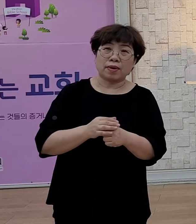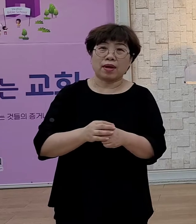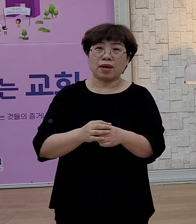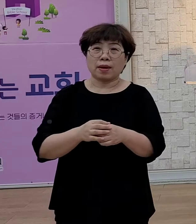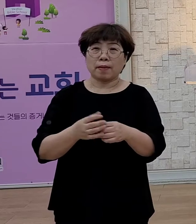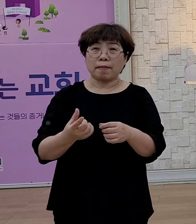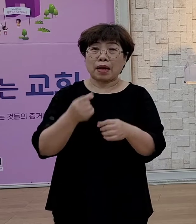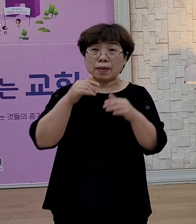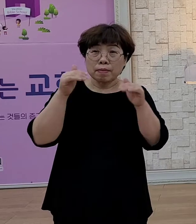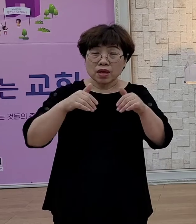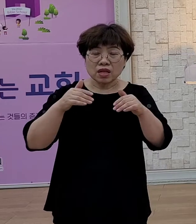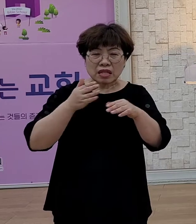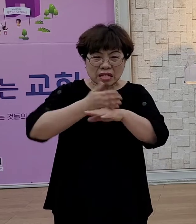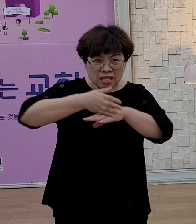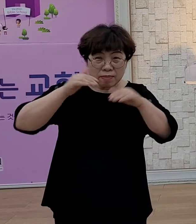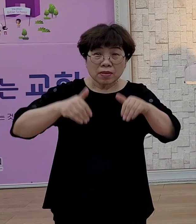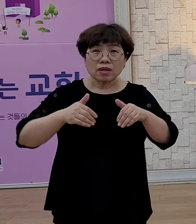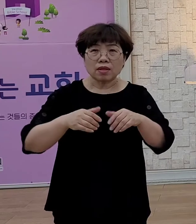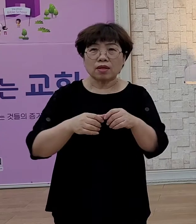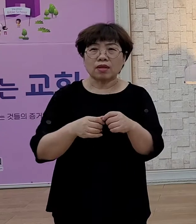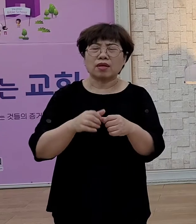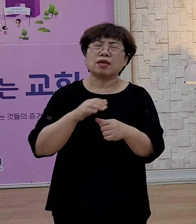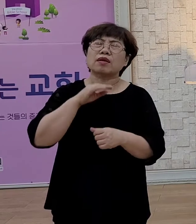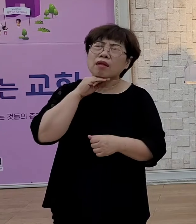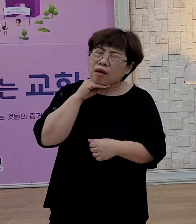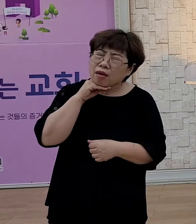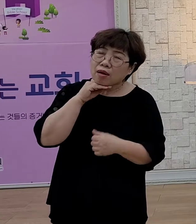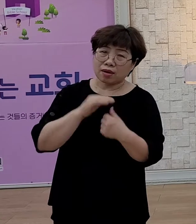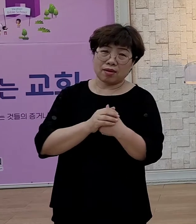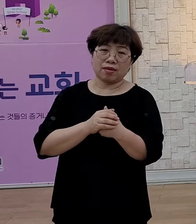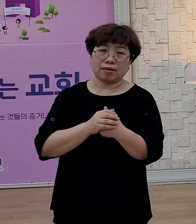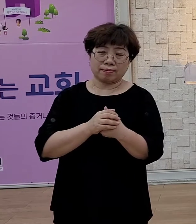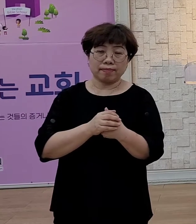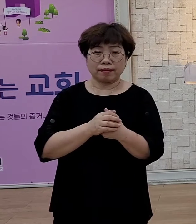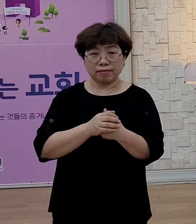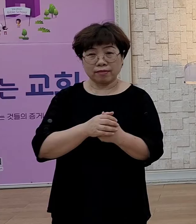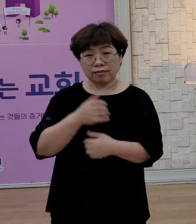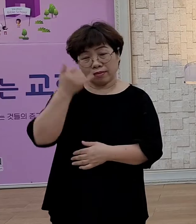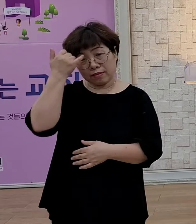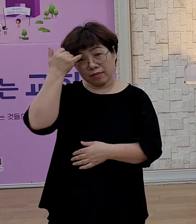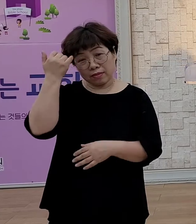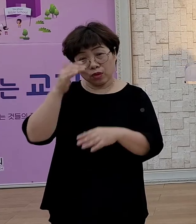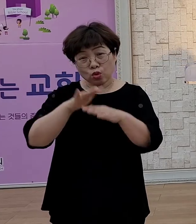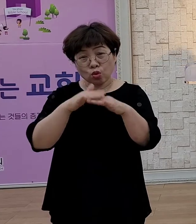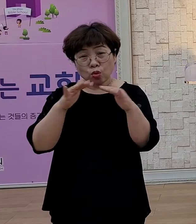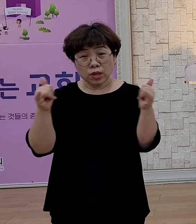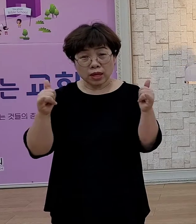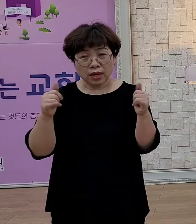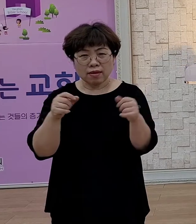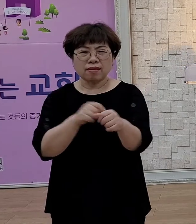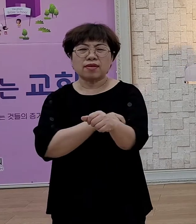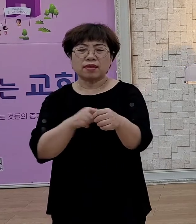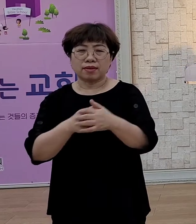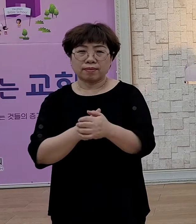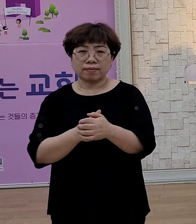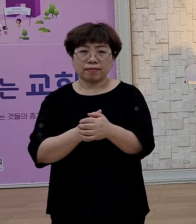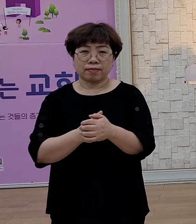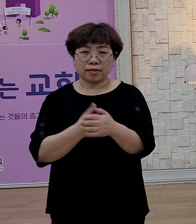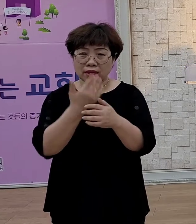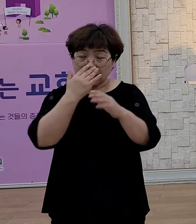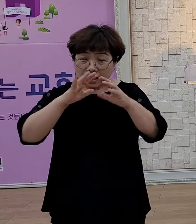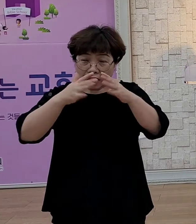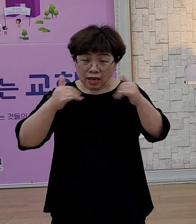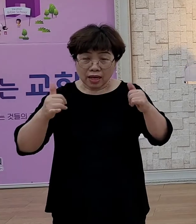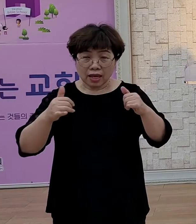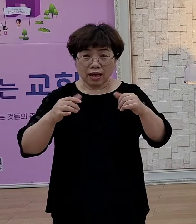특징입니다. 농사해 보신 분은 알아요. 이게 농부의 특징인데, 여러분 이스라엘 기후를 조금 알 필요가